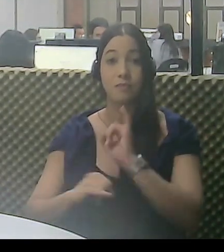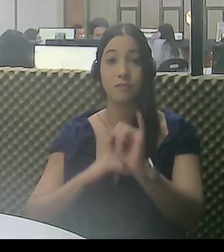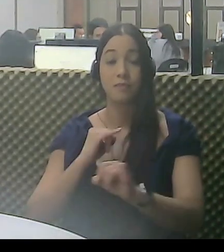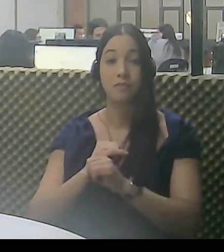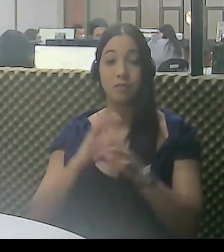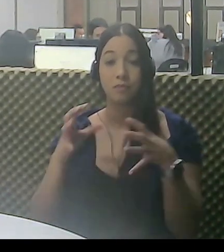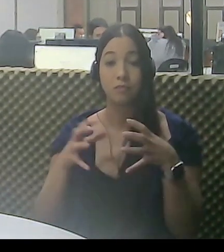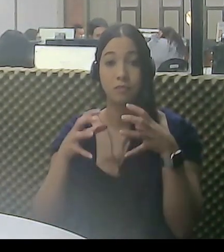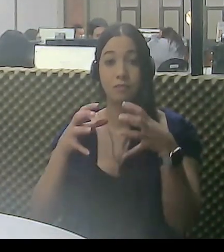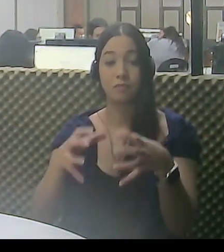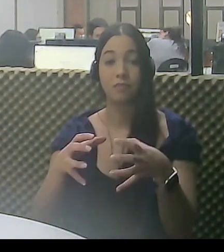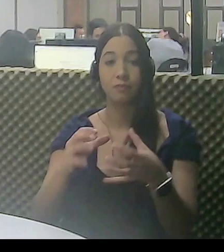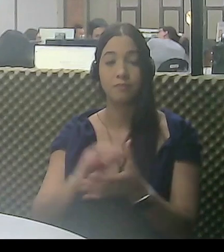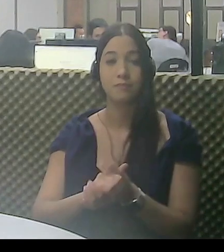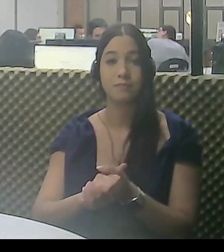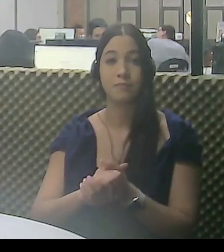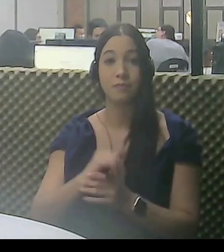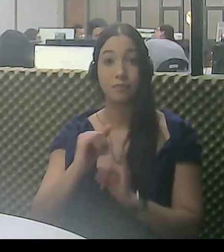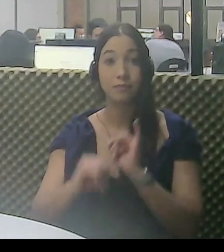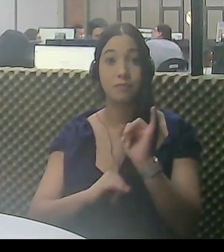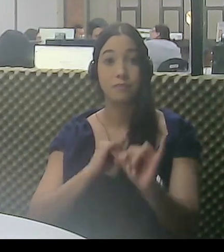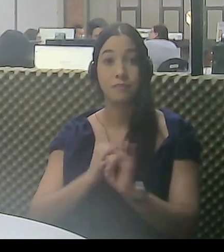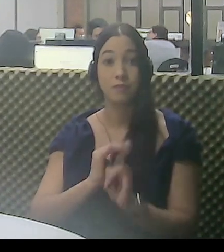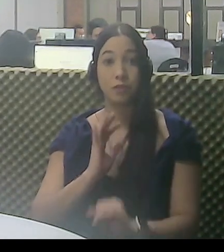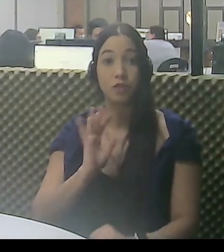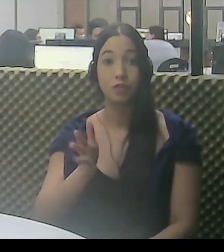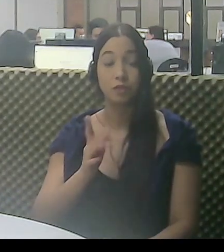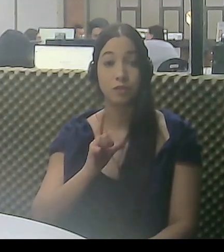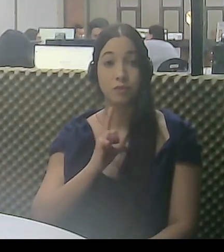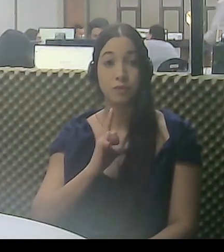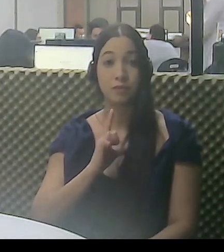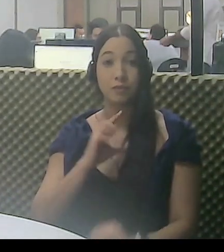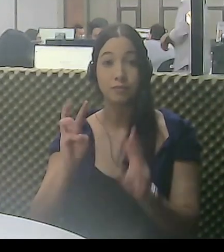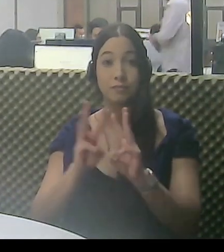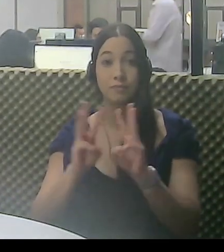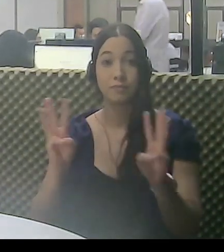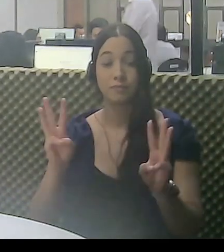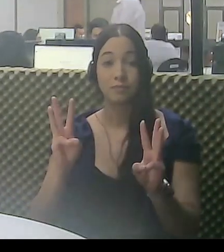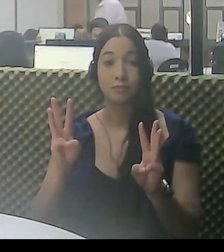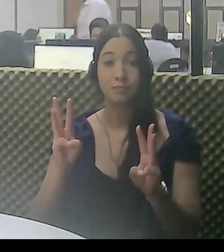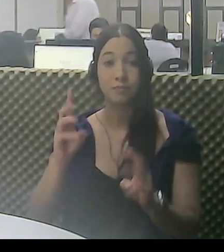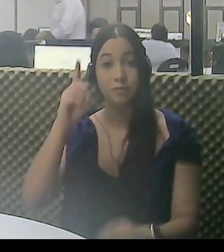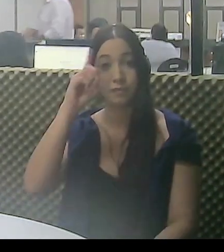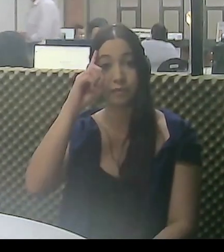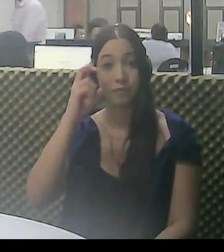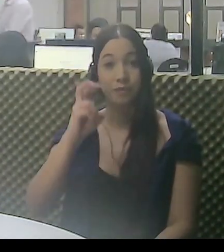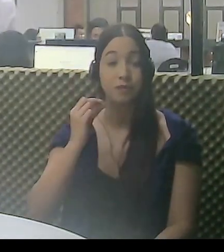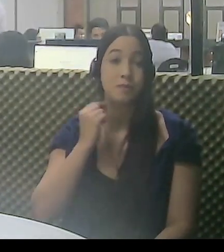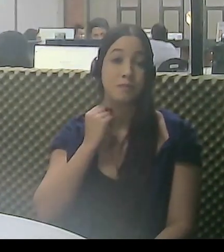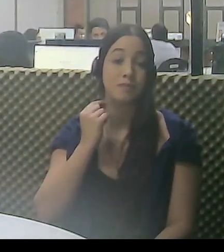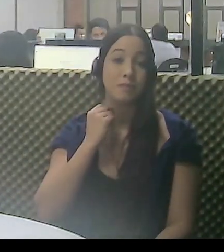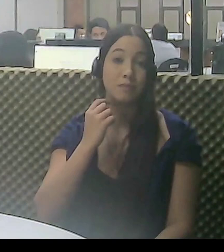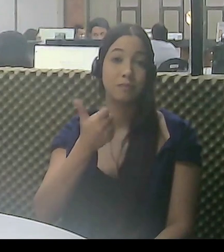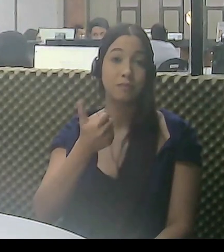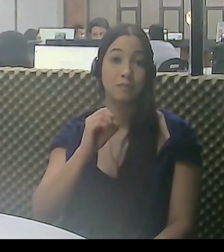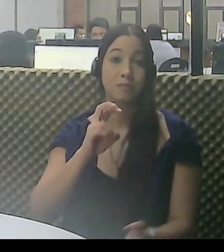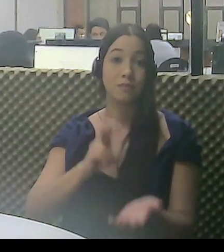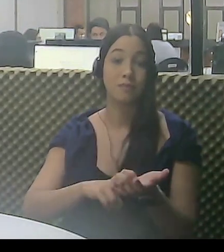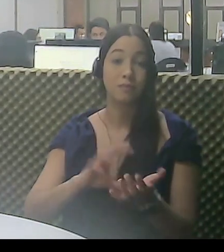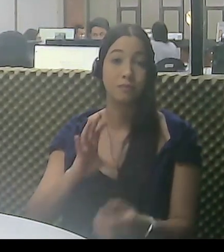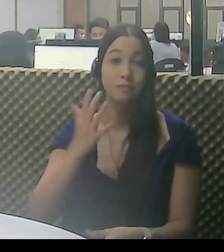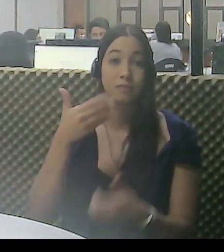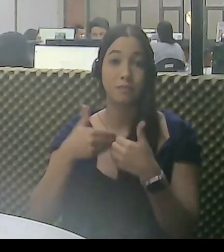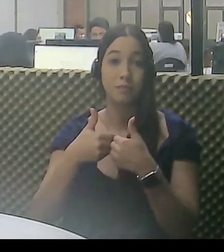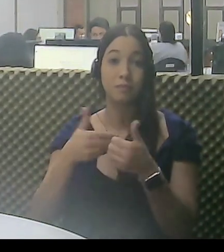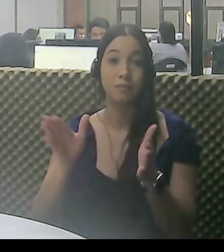por lote. Os lances virtuais já podem ser feitos pelo site. No próximo dia 5 de maio, às 10 da manhã, ocorrerá a